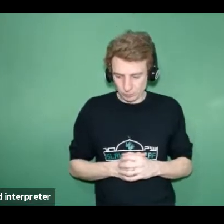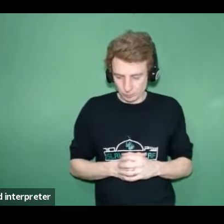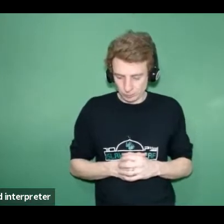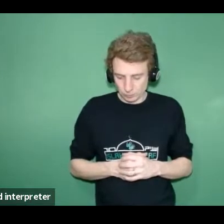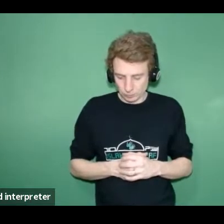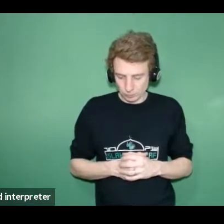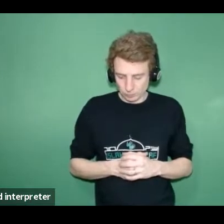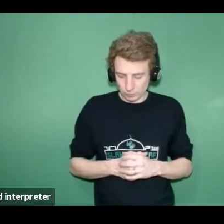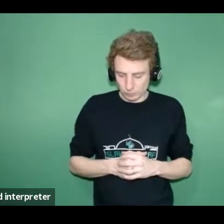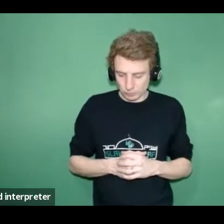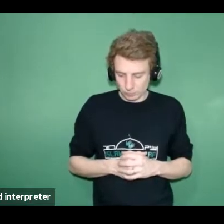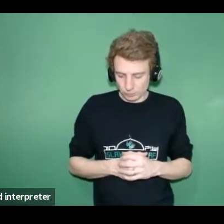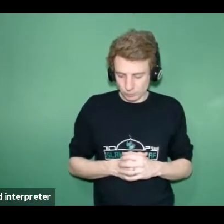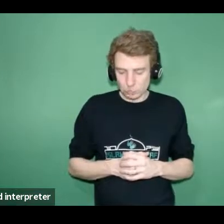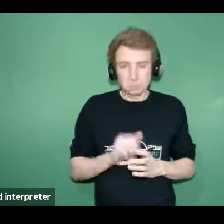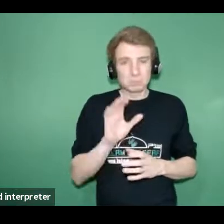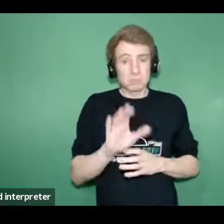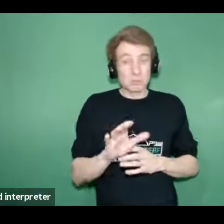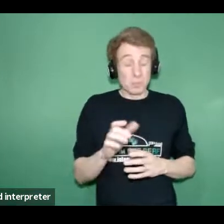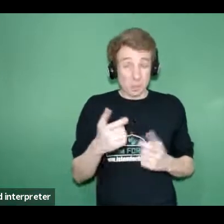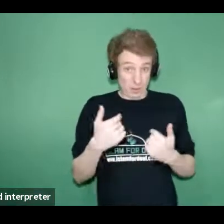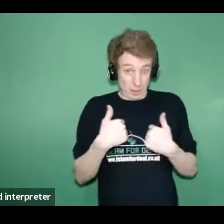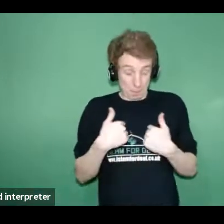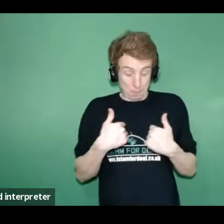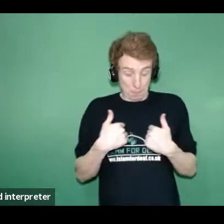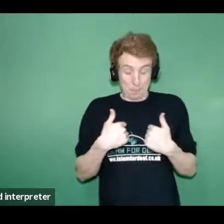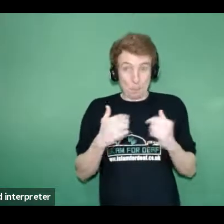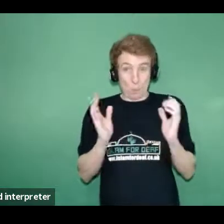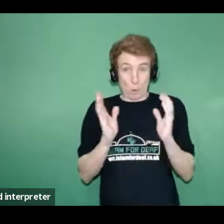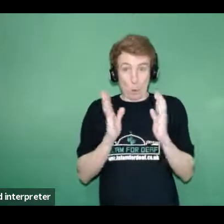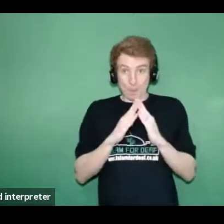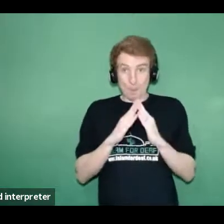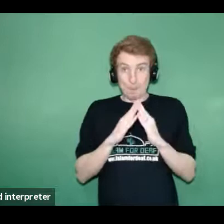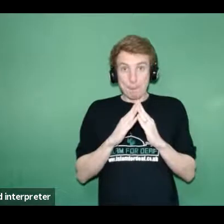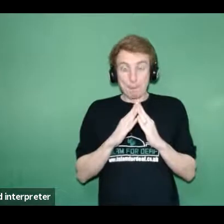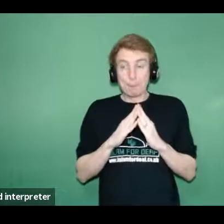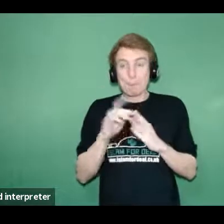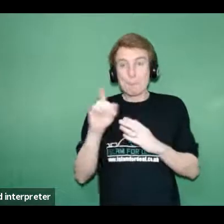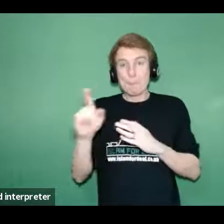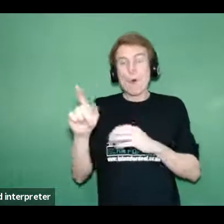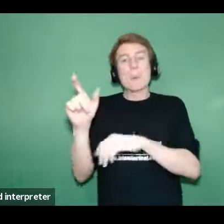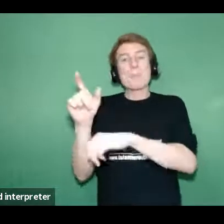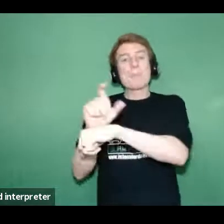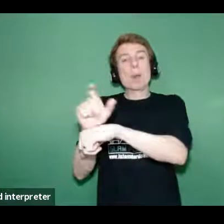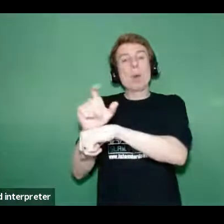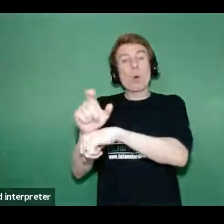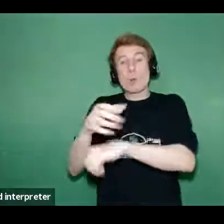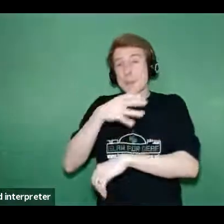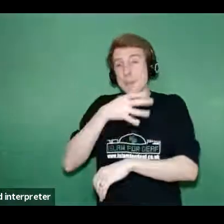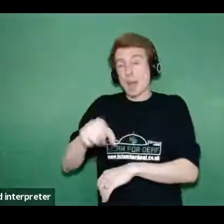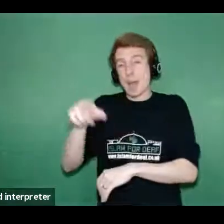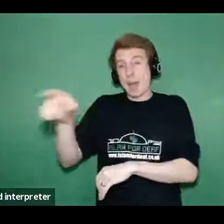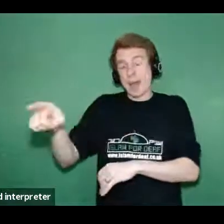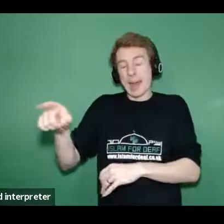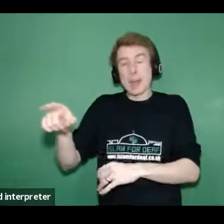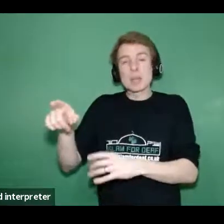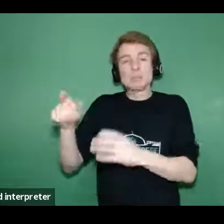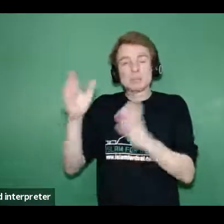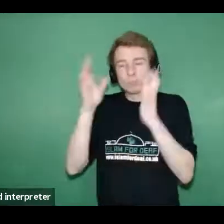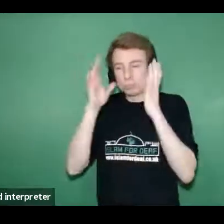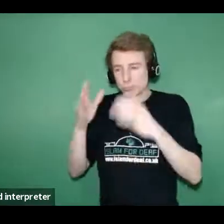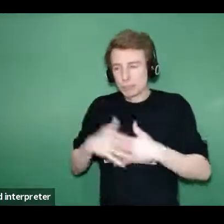masjid? شيخنا أكرمكم الله، هل يجوز متابعة هل يجوز متابعة